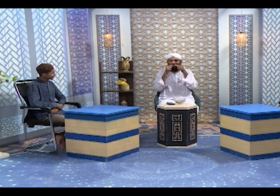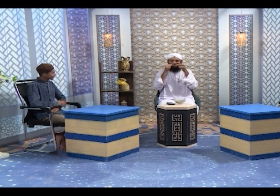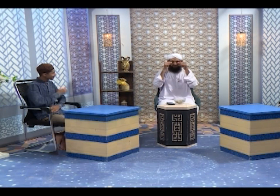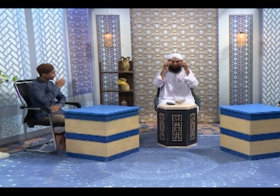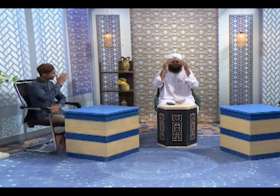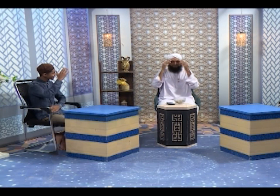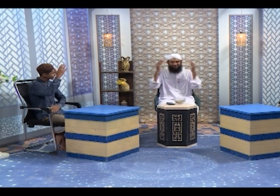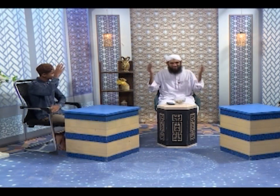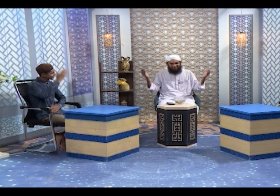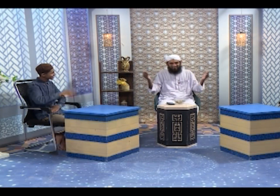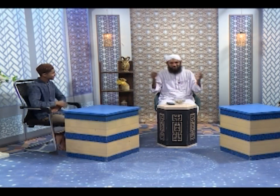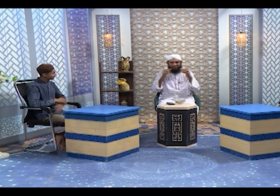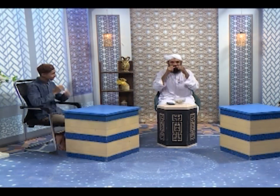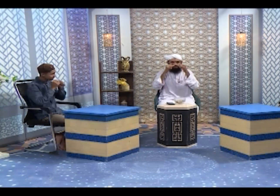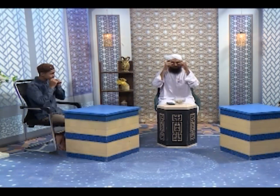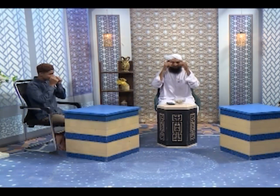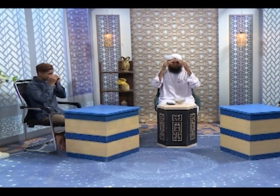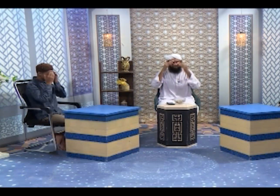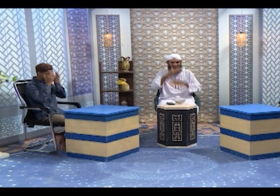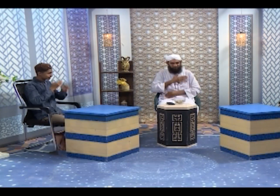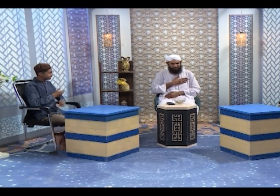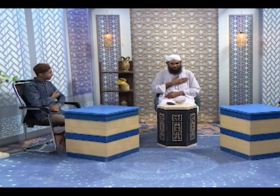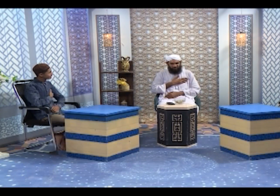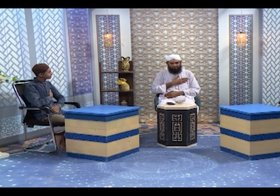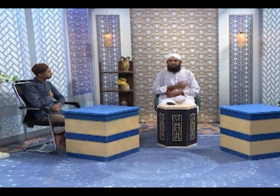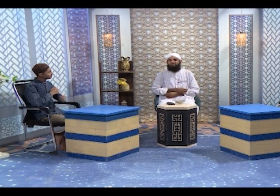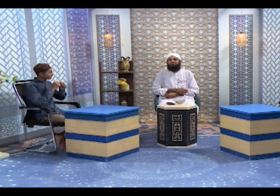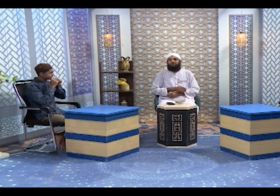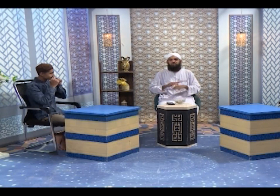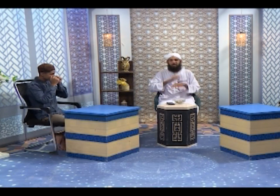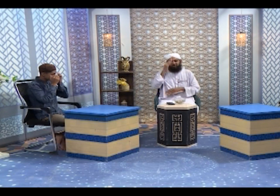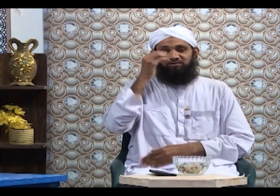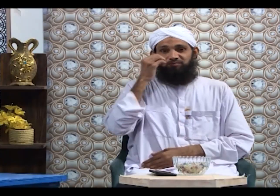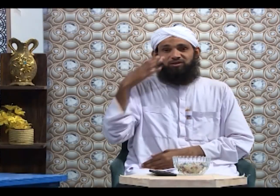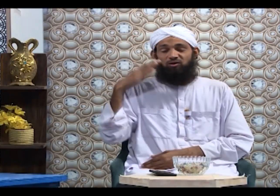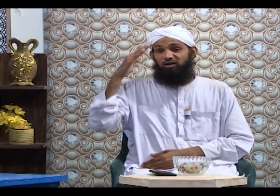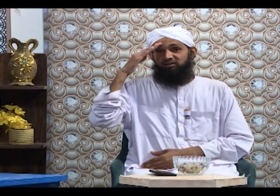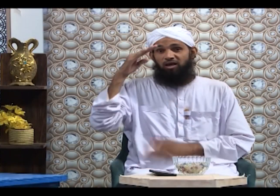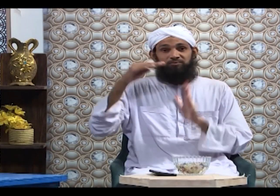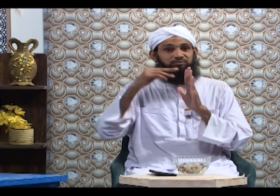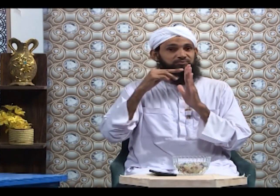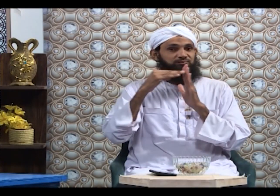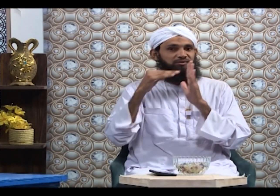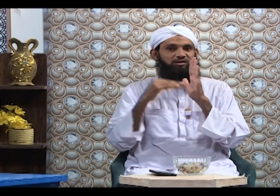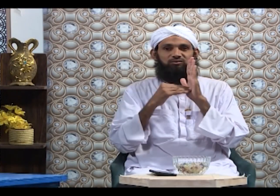محمد صلی اللہ علیہ وسلم۔ پیارے اسلامی بھائیوں، اسلام نے باپ کو نمایاں اور امتیازی مقام عطا فرمایا